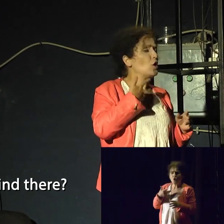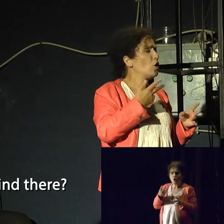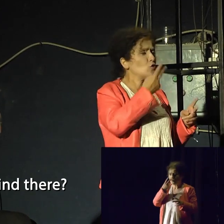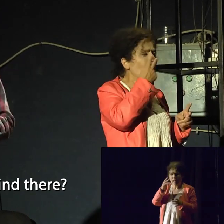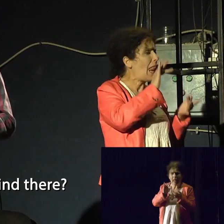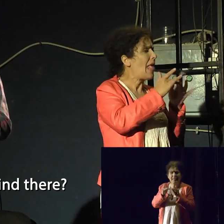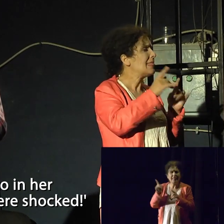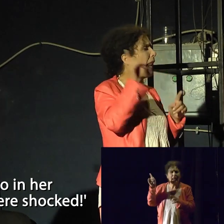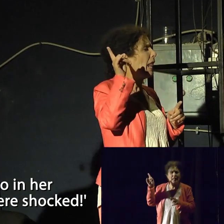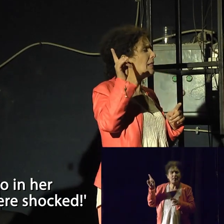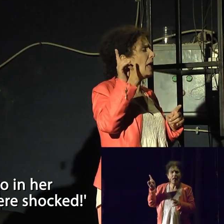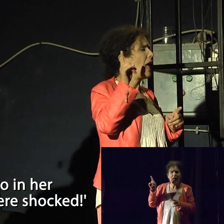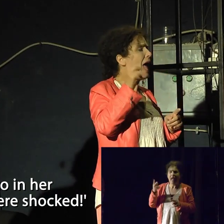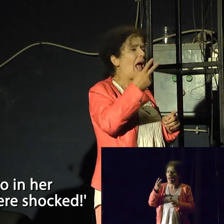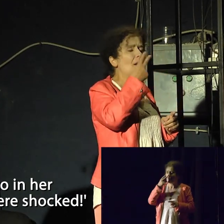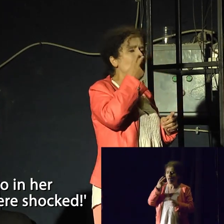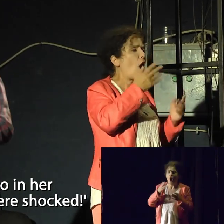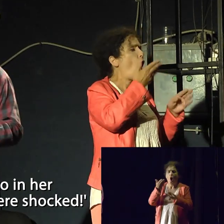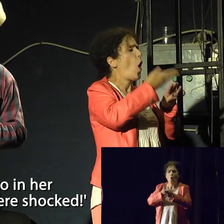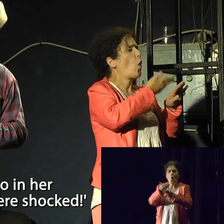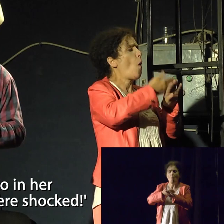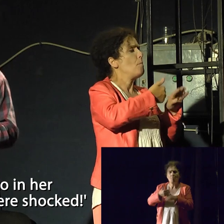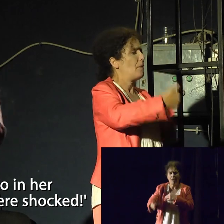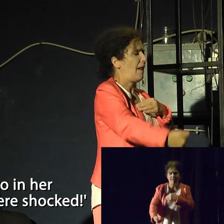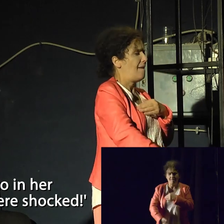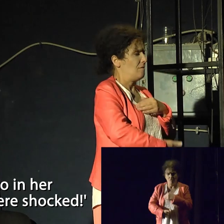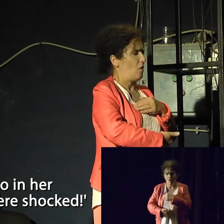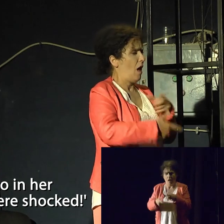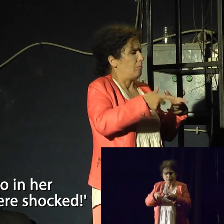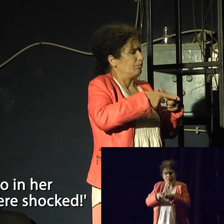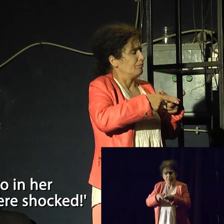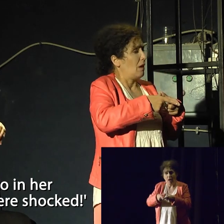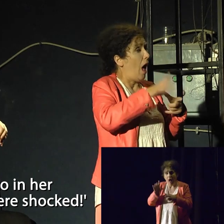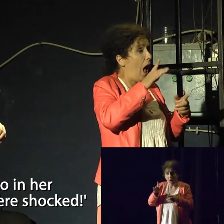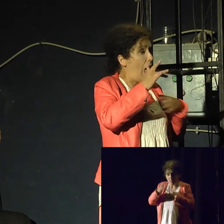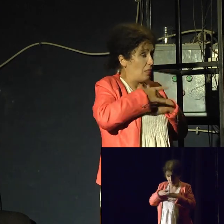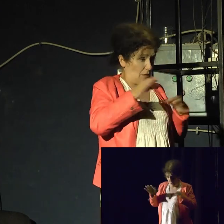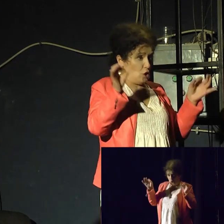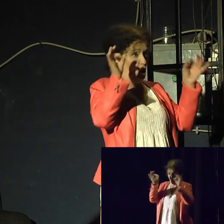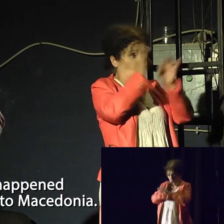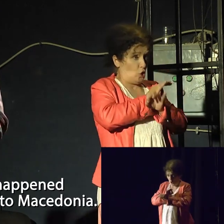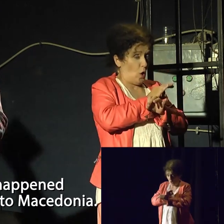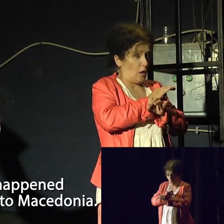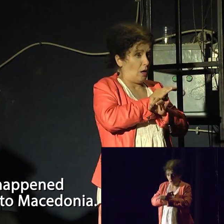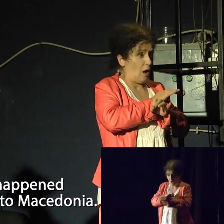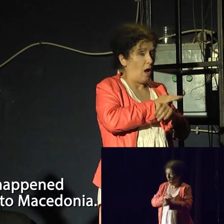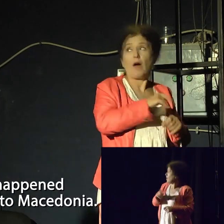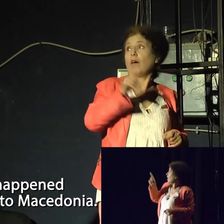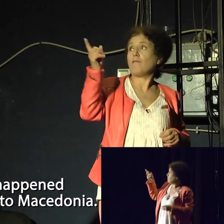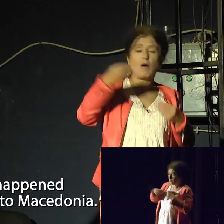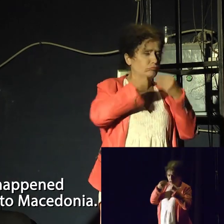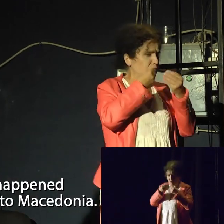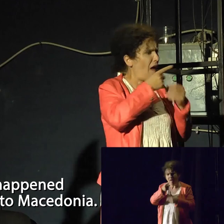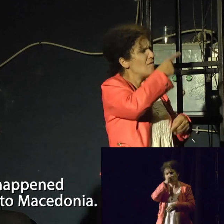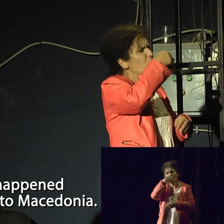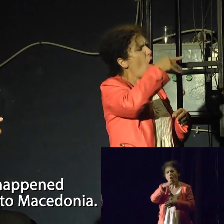најдат на интернет? Девојка се ставила компир во вагината, а потоа лекарите во шок. Иако приказнате во